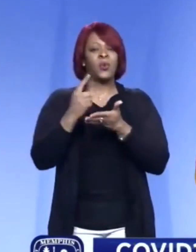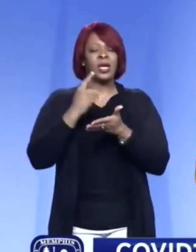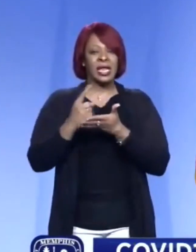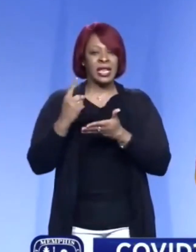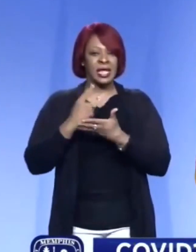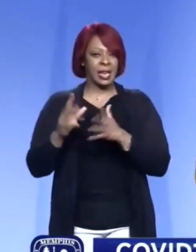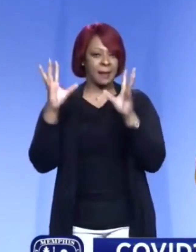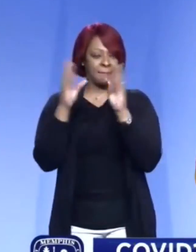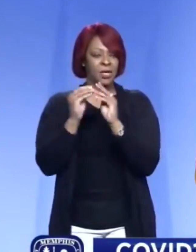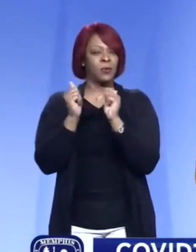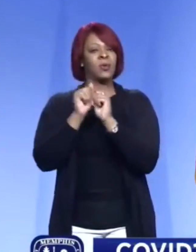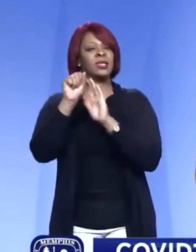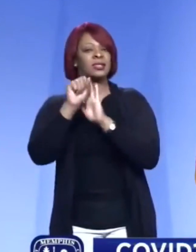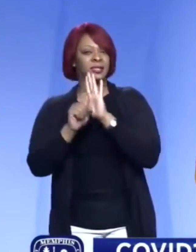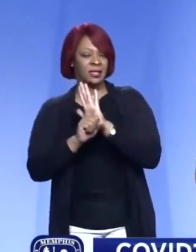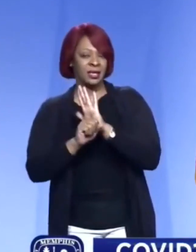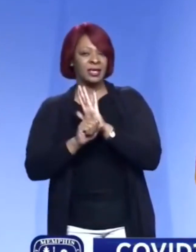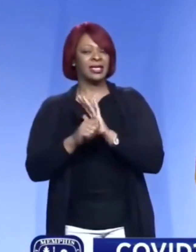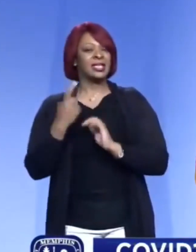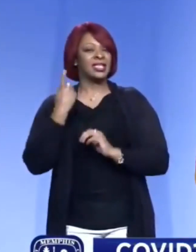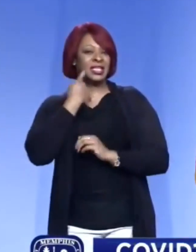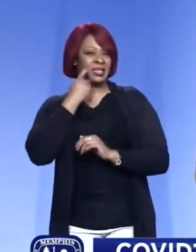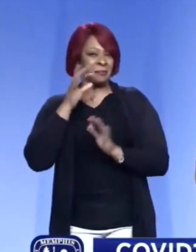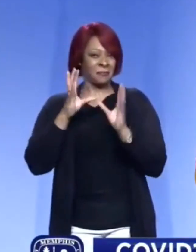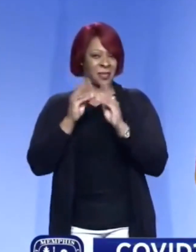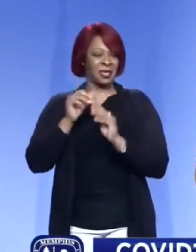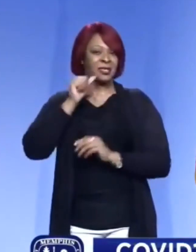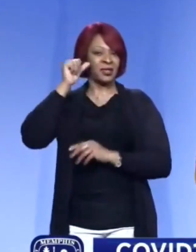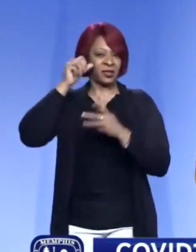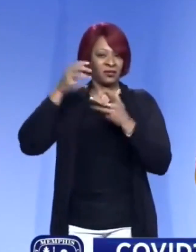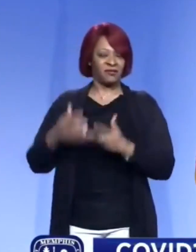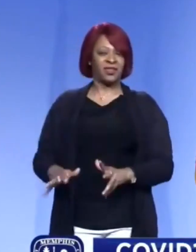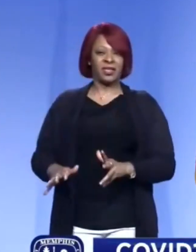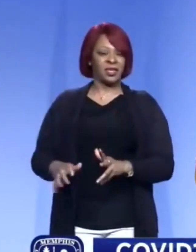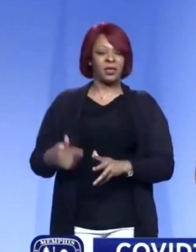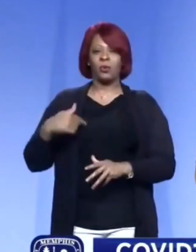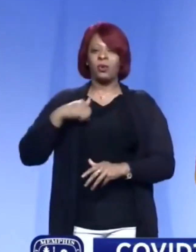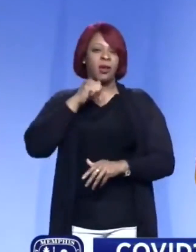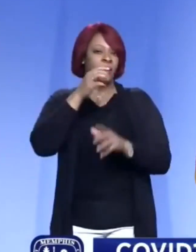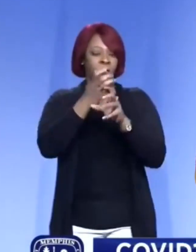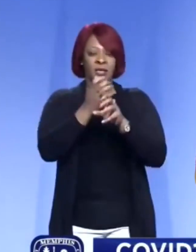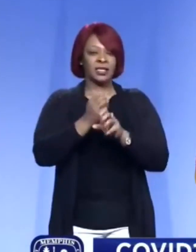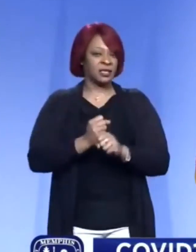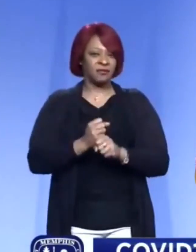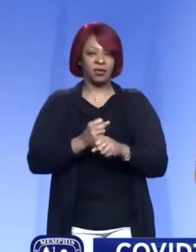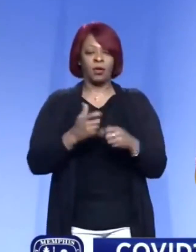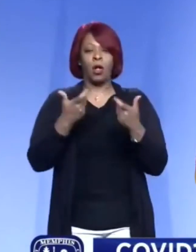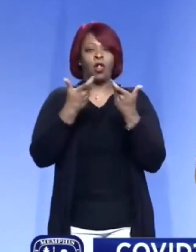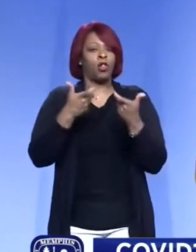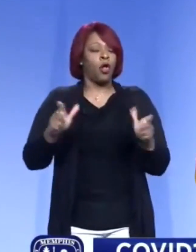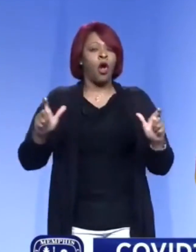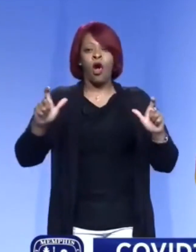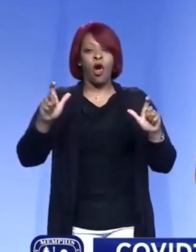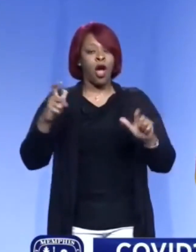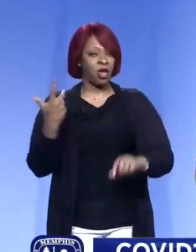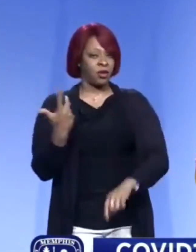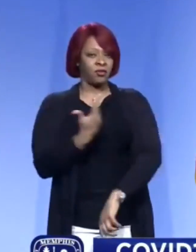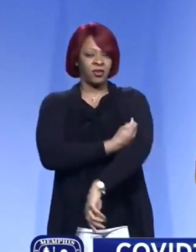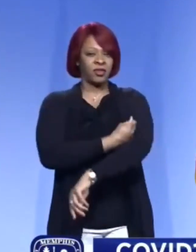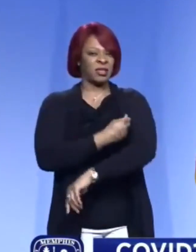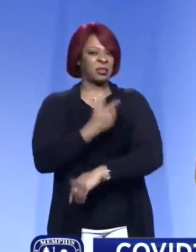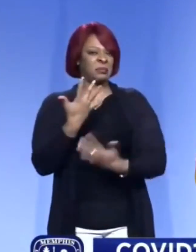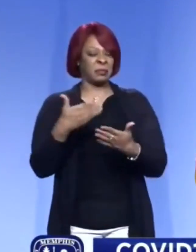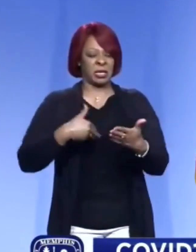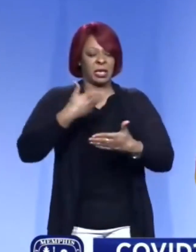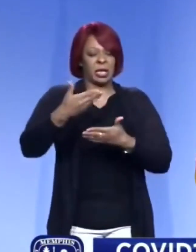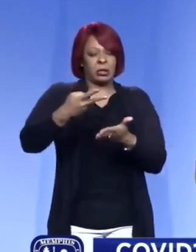vacunas y sabemos que pasarán al menos dos semanas para que empecemos a recibir esas vacunas de Johnson & Johnson. Y estaremos